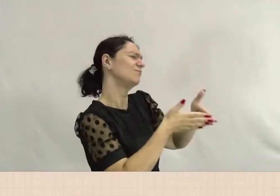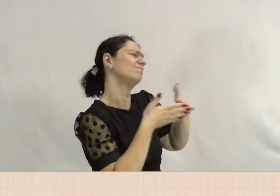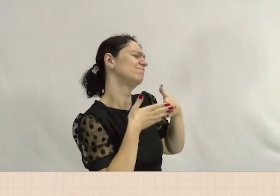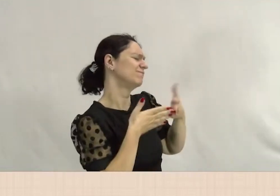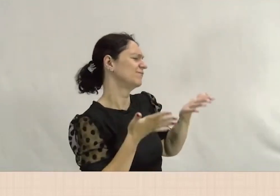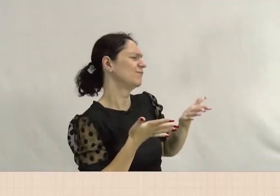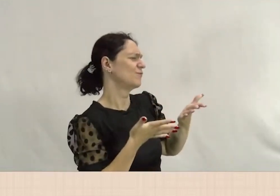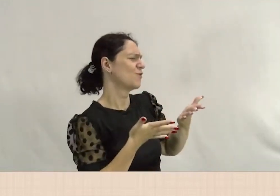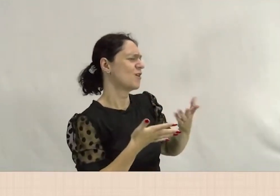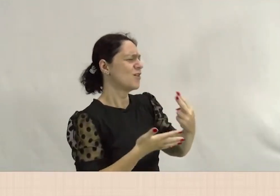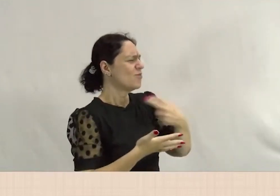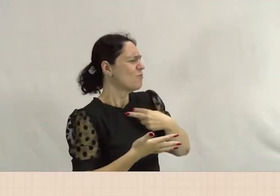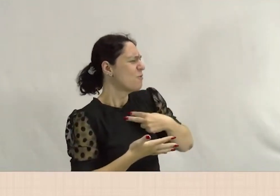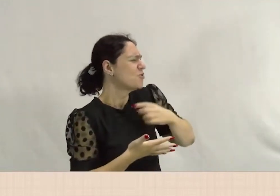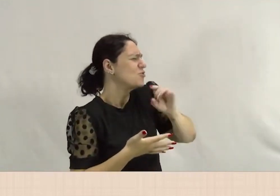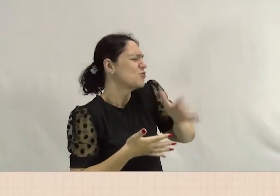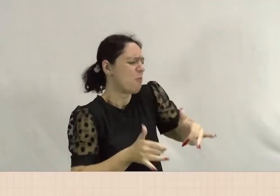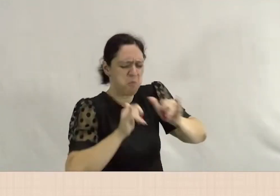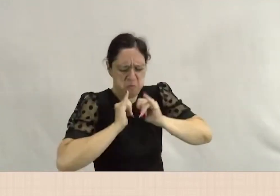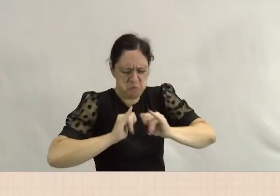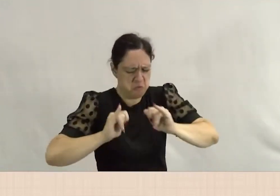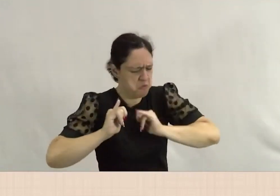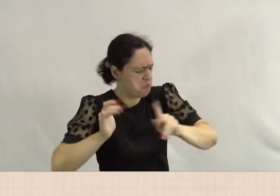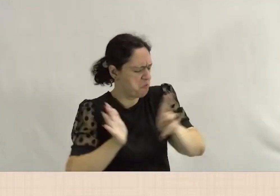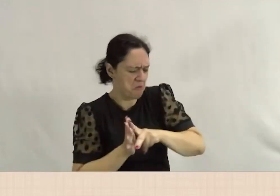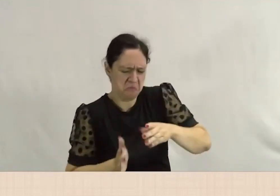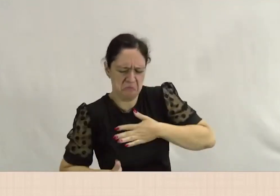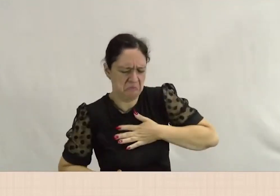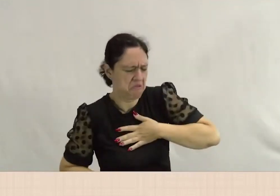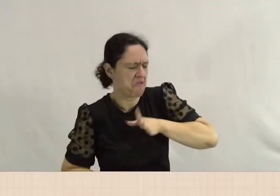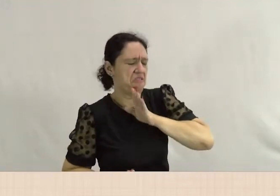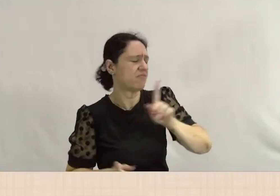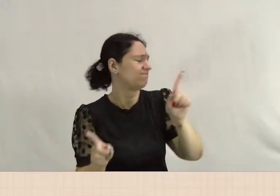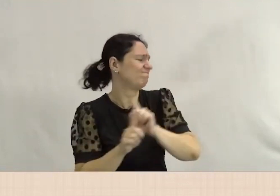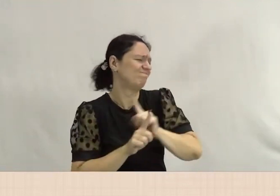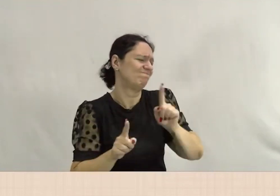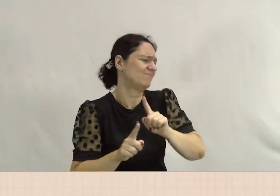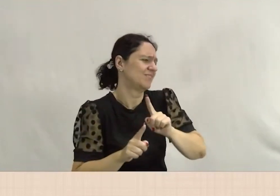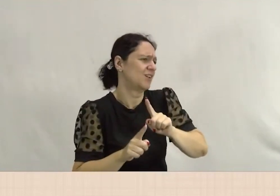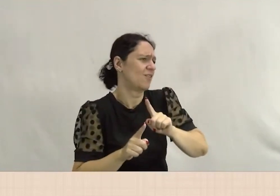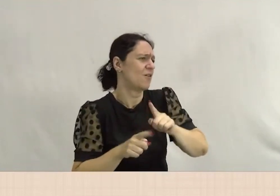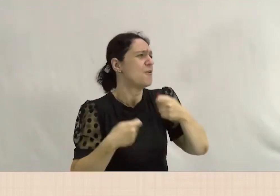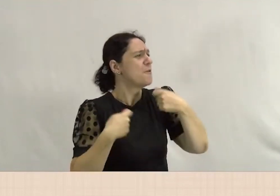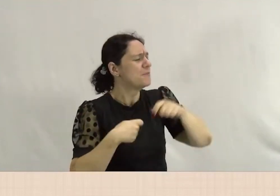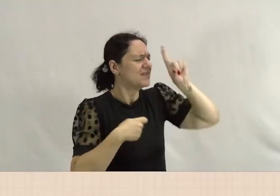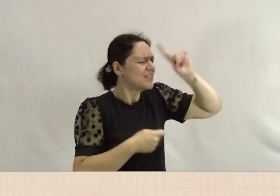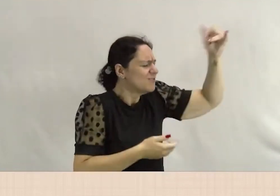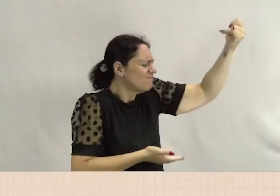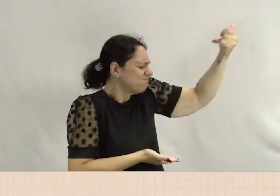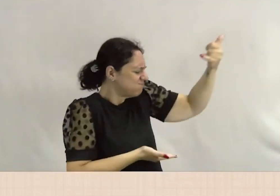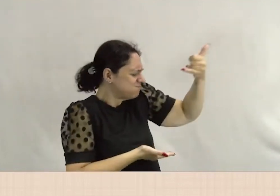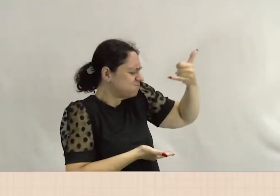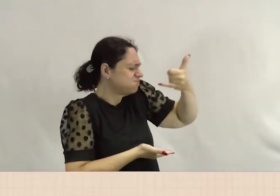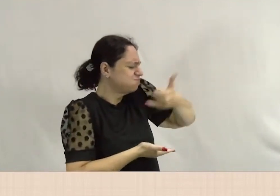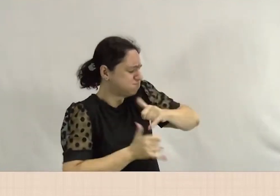não pode ser meramente uma palavra do meu conhecimento. Tem que ser uma palavra que vem da tua